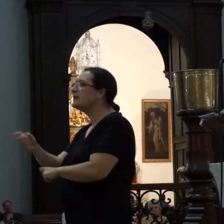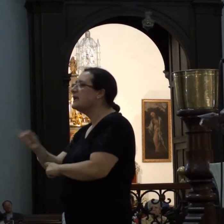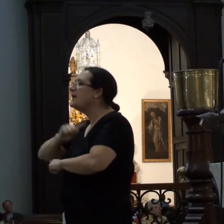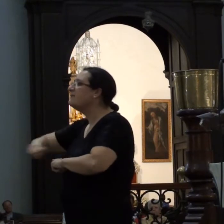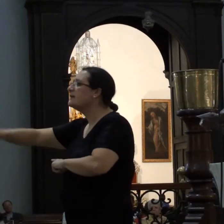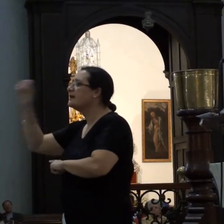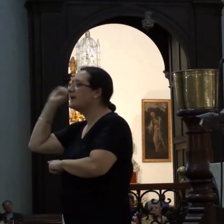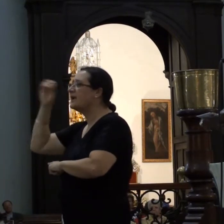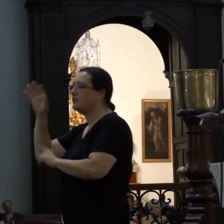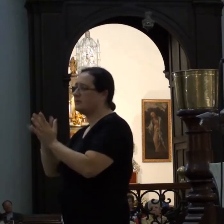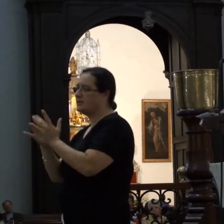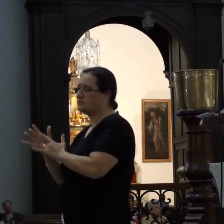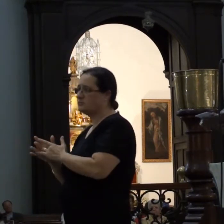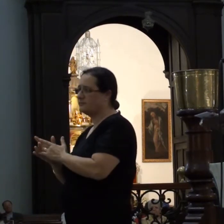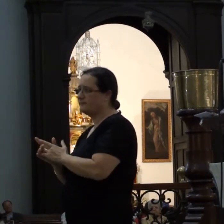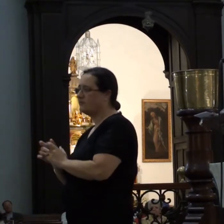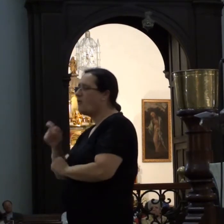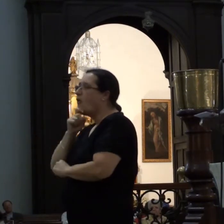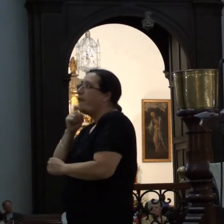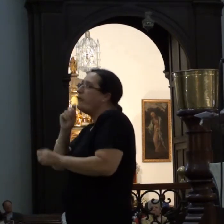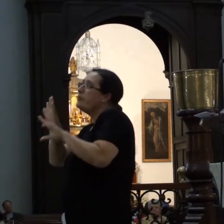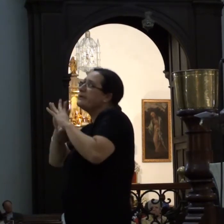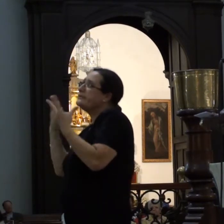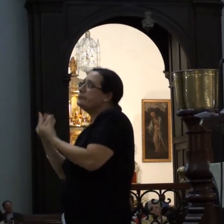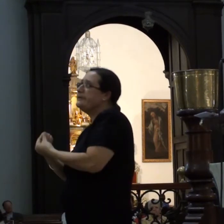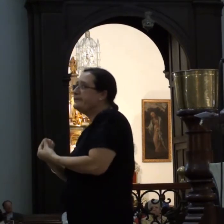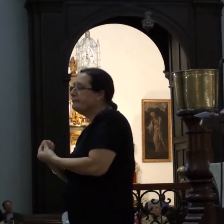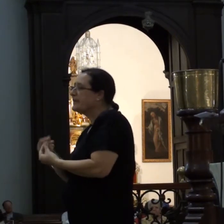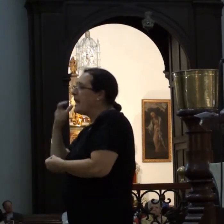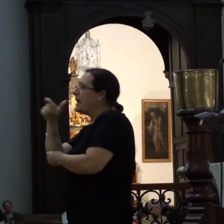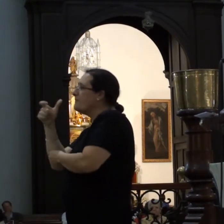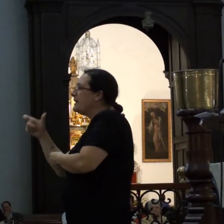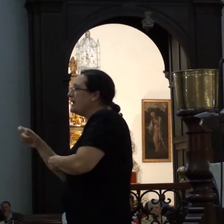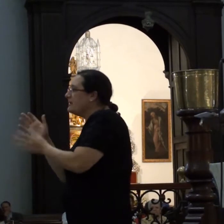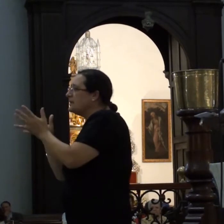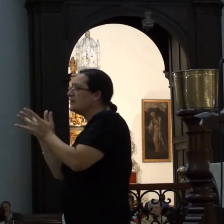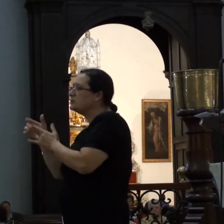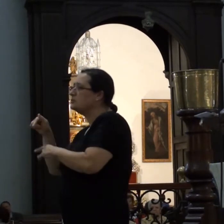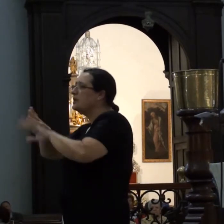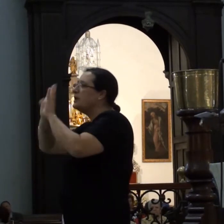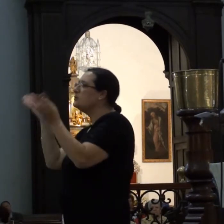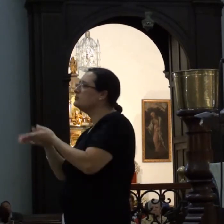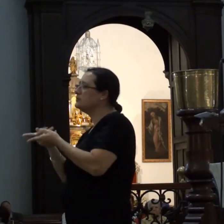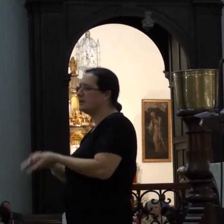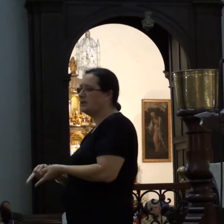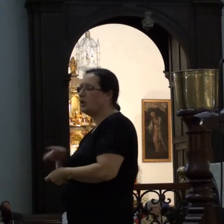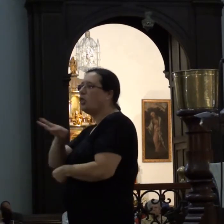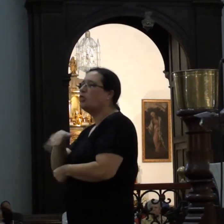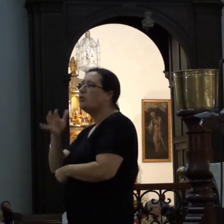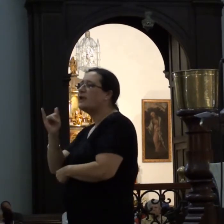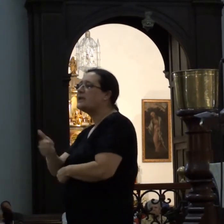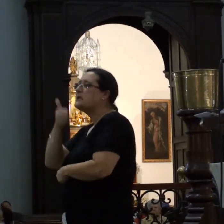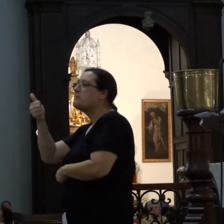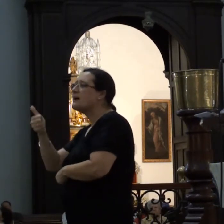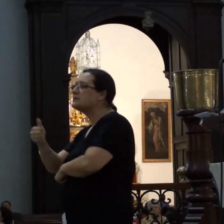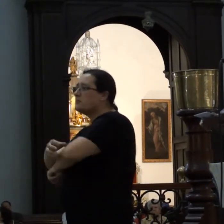cómo resuenan estas palabras y este cometido en un mundo como el nuestro en el que se justifican los pobres en un